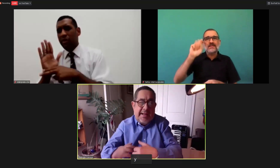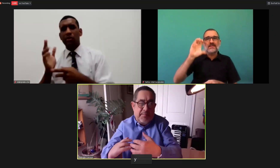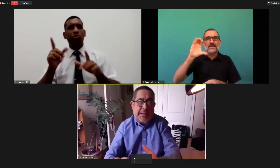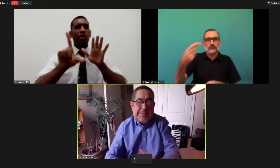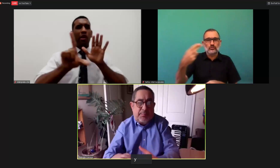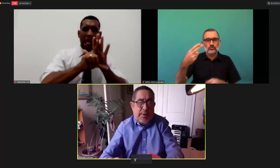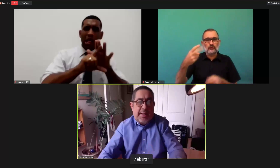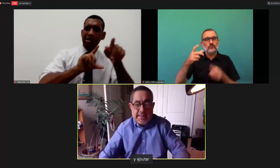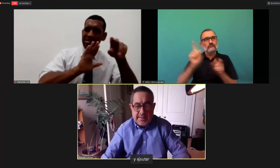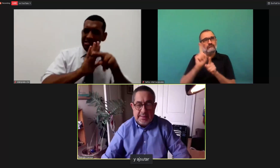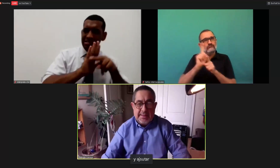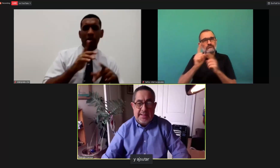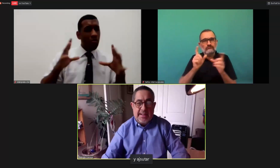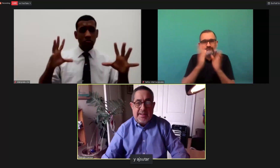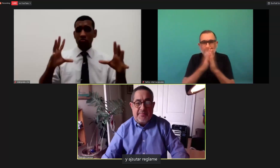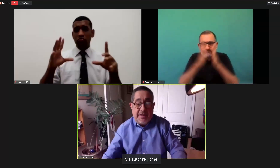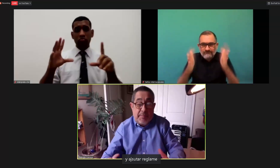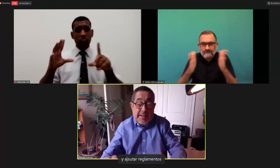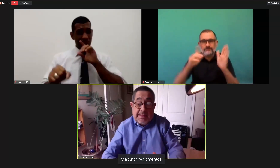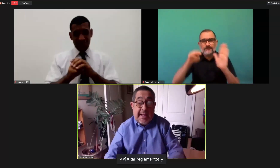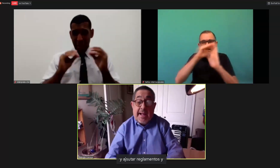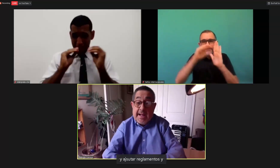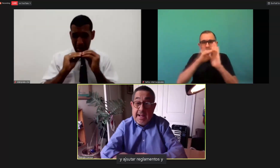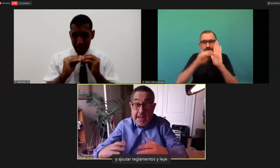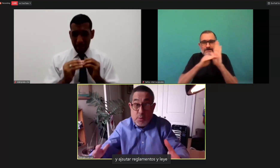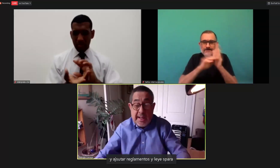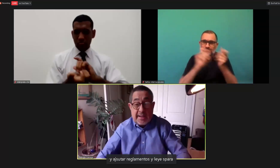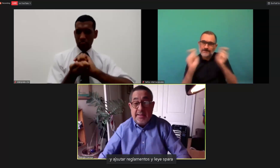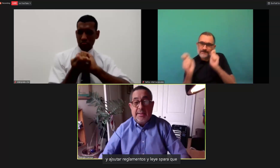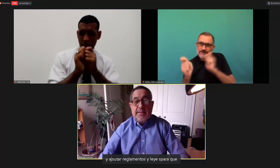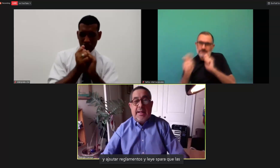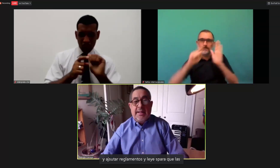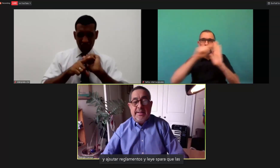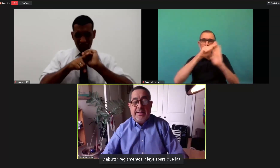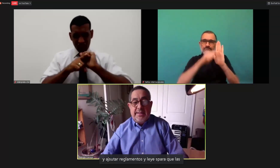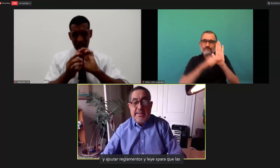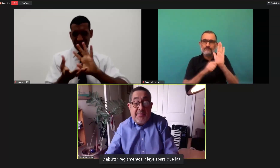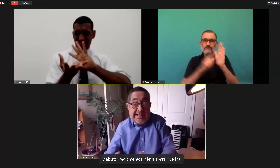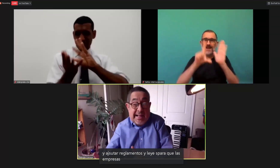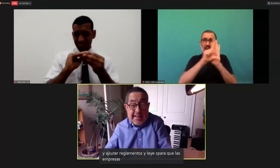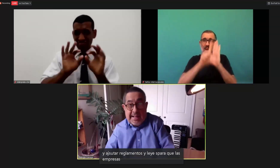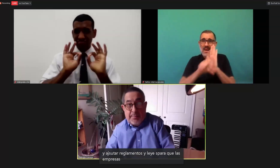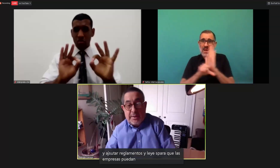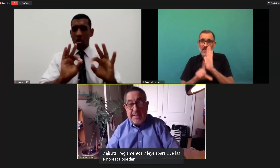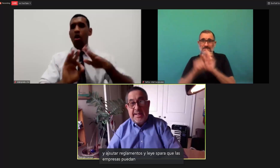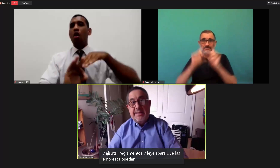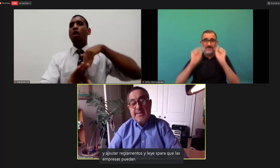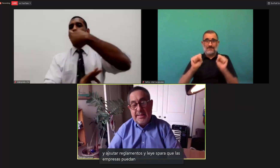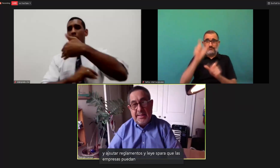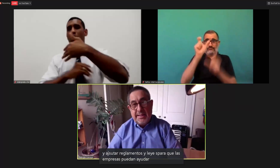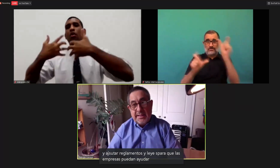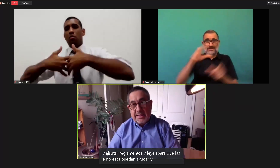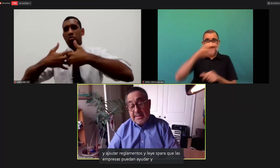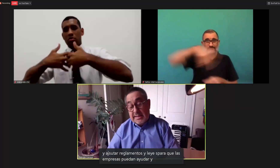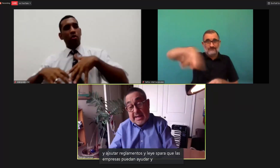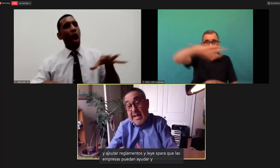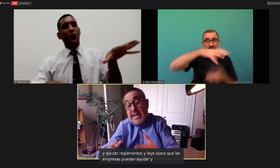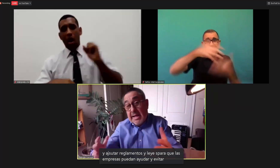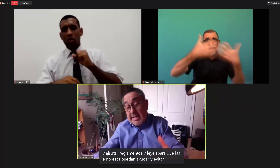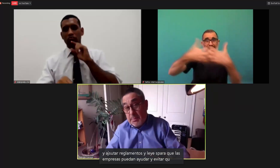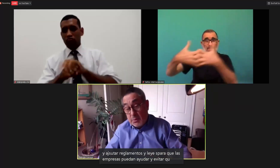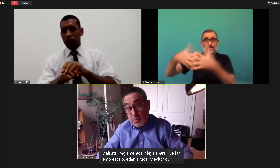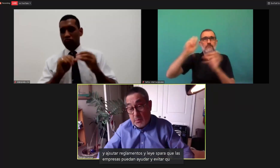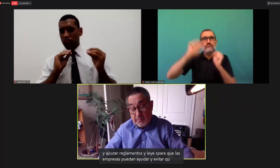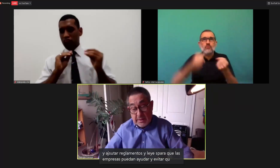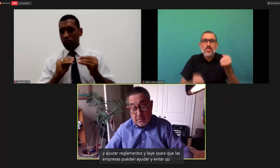para que las empresas puedan finalmente ayudar y evitar, digamos, que esta